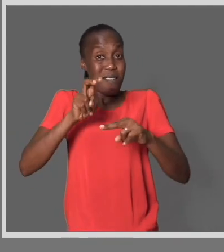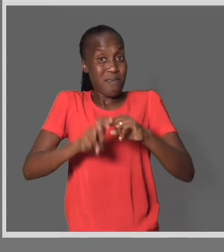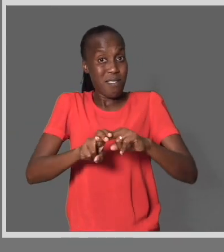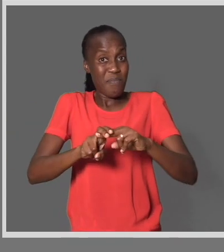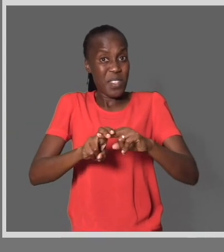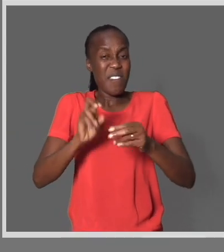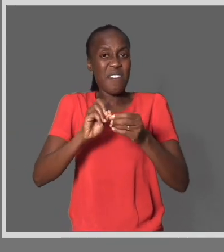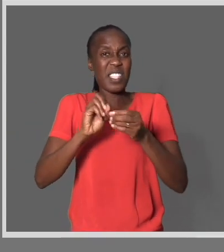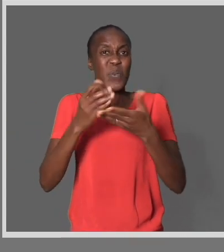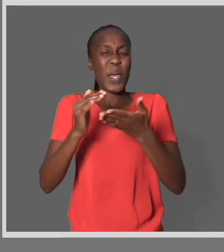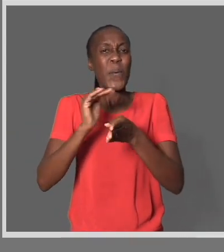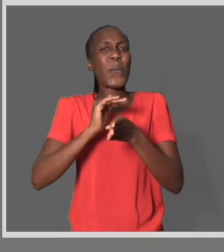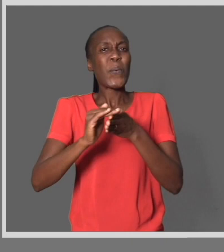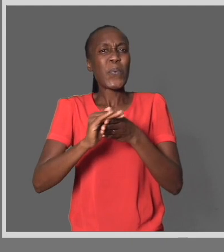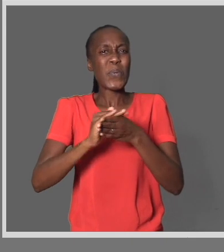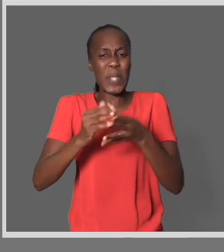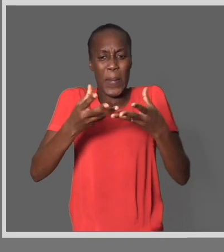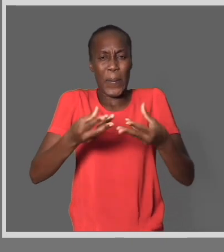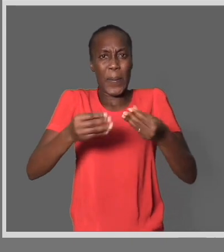o acento é feito de lona.